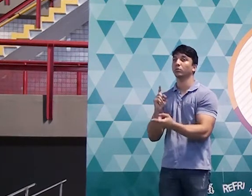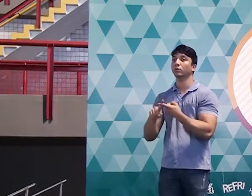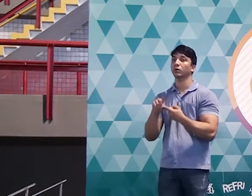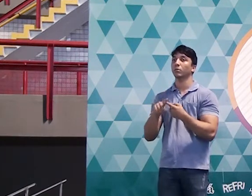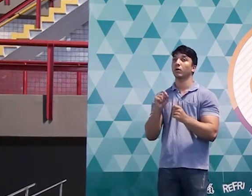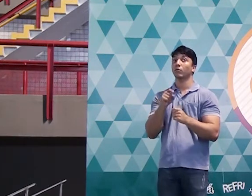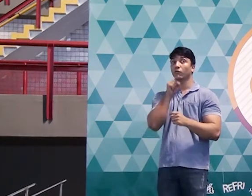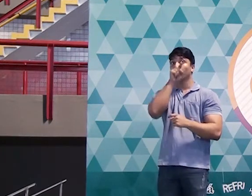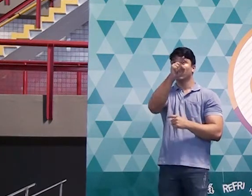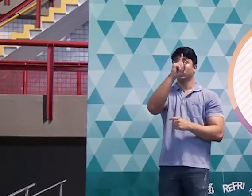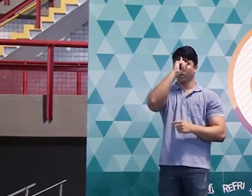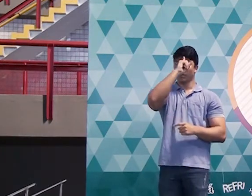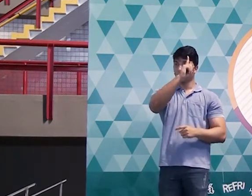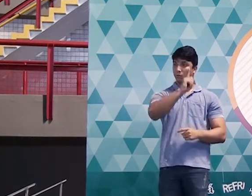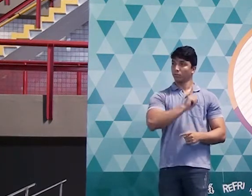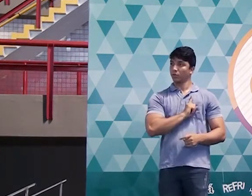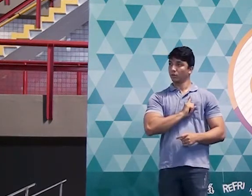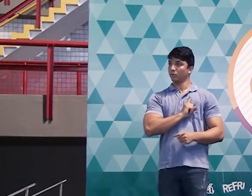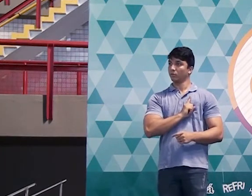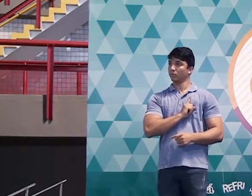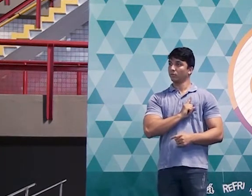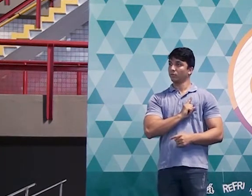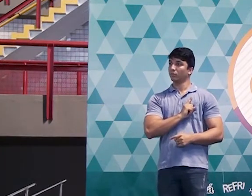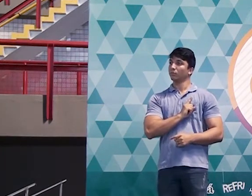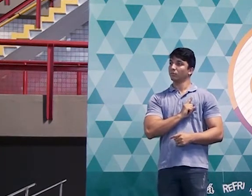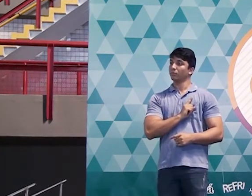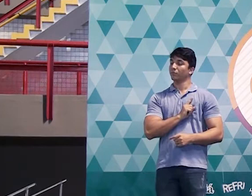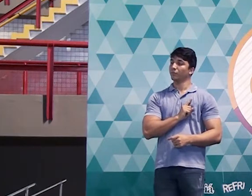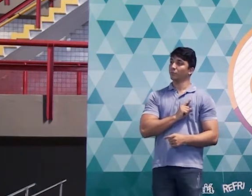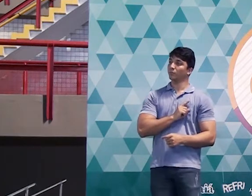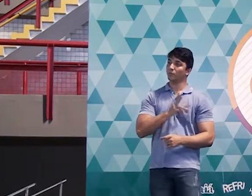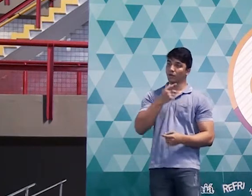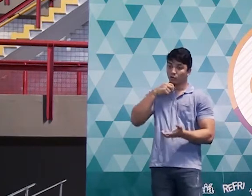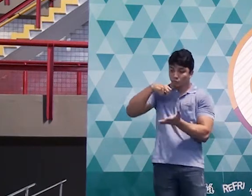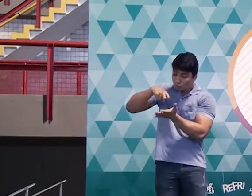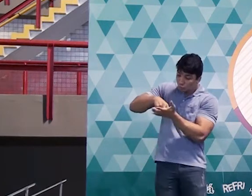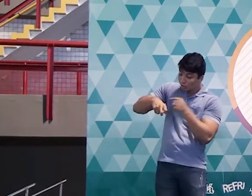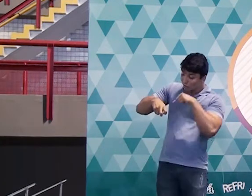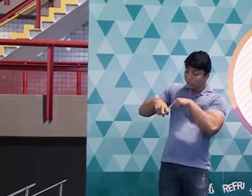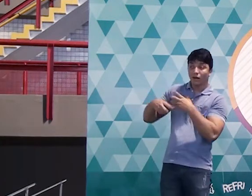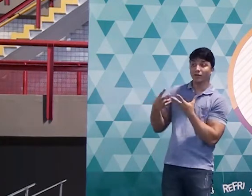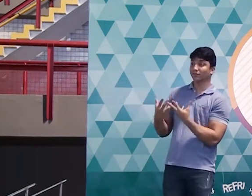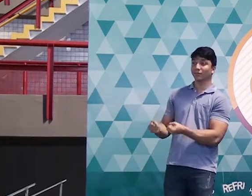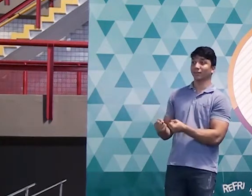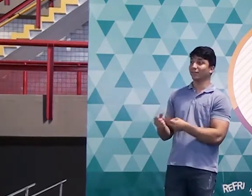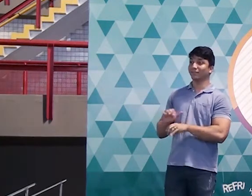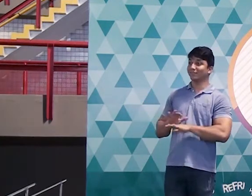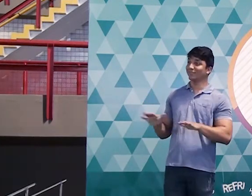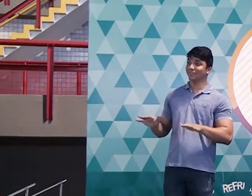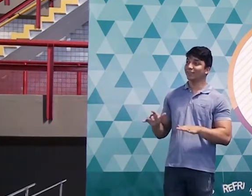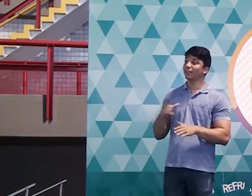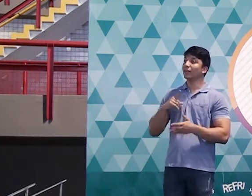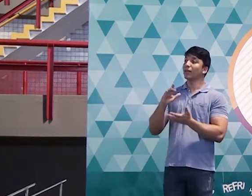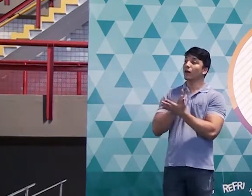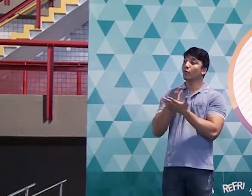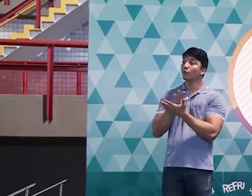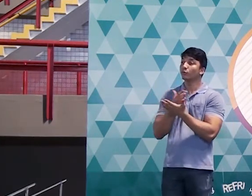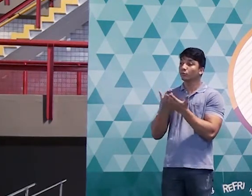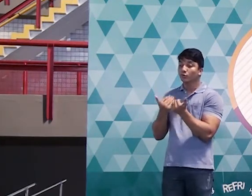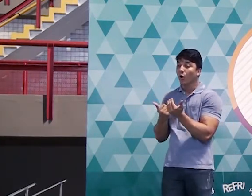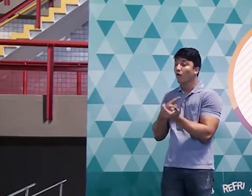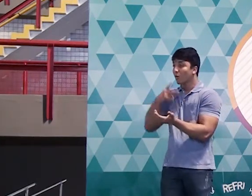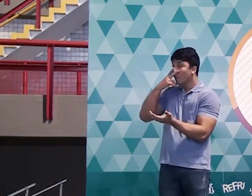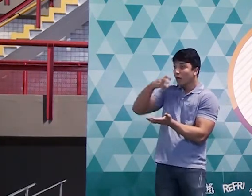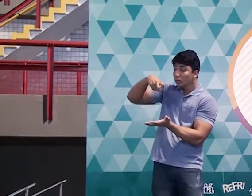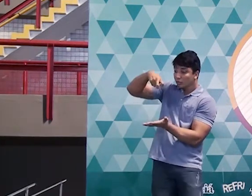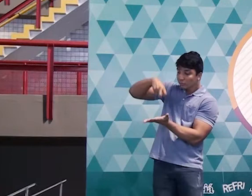assim: ó, você manda em mim. Você não ficou de joelho? Tem jovem que fica de joelho